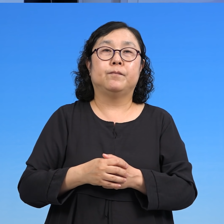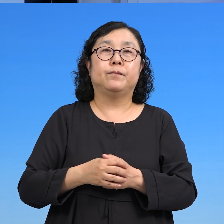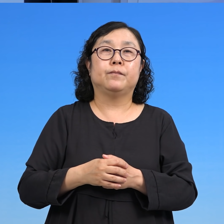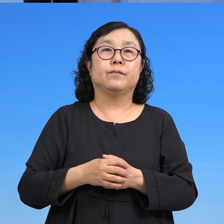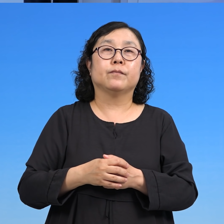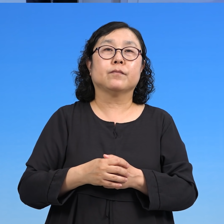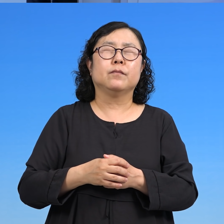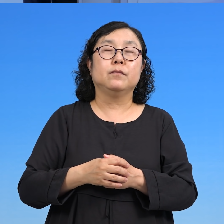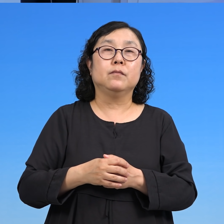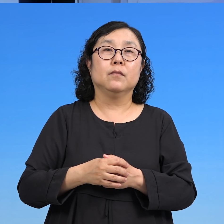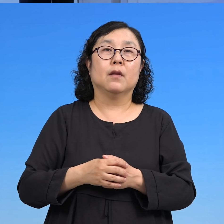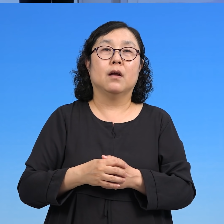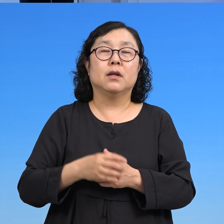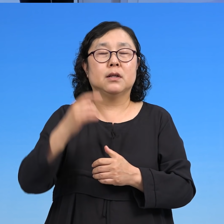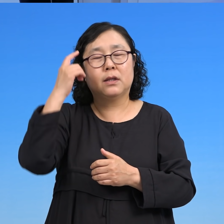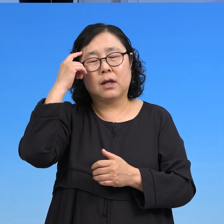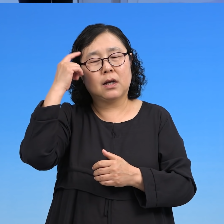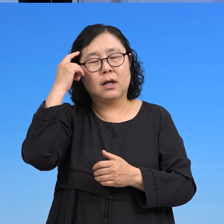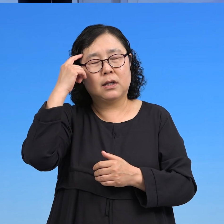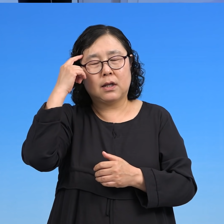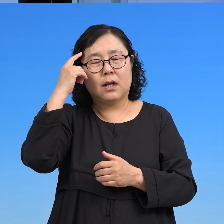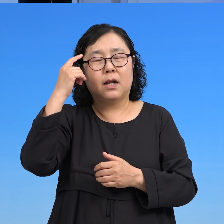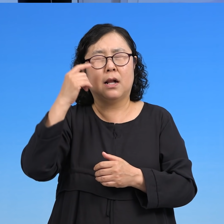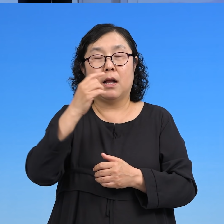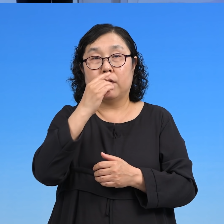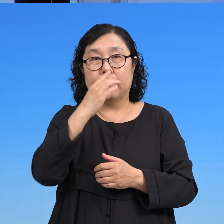되더라고요. 그 다음도 보세요.